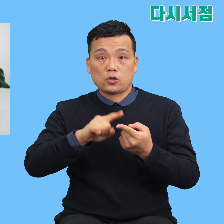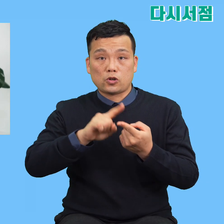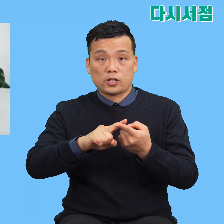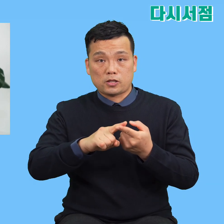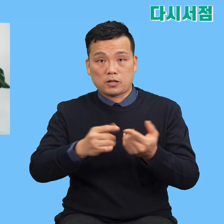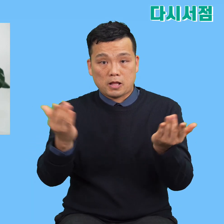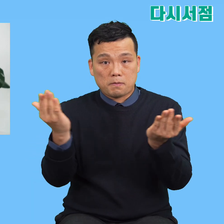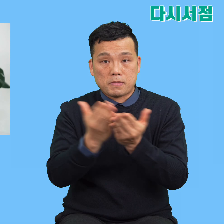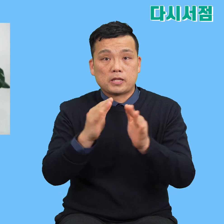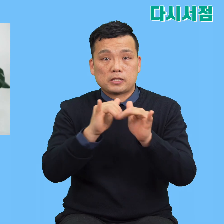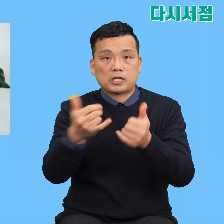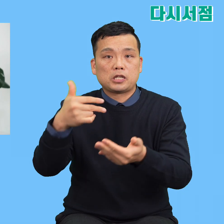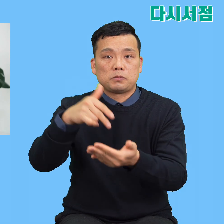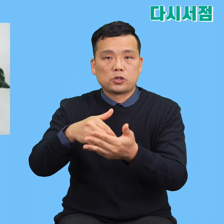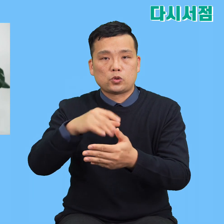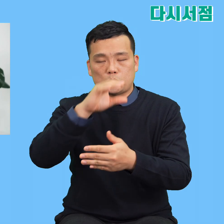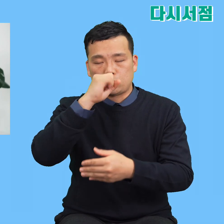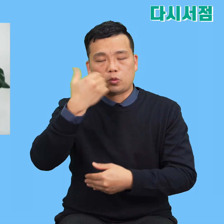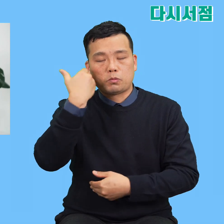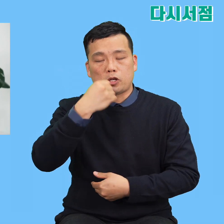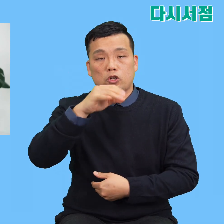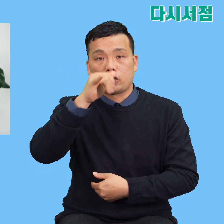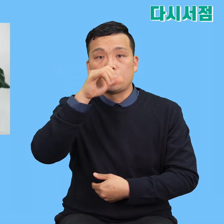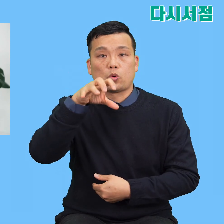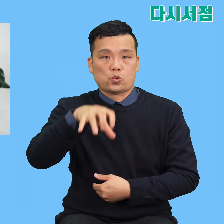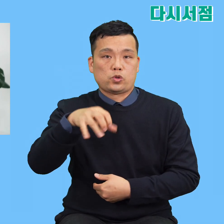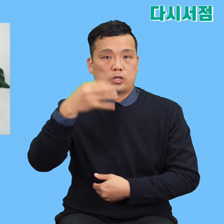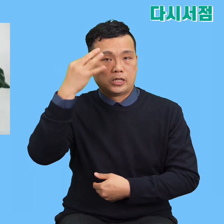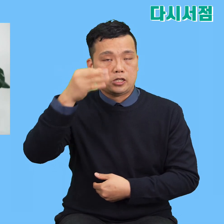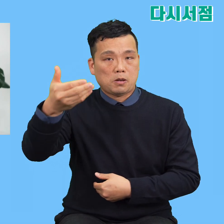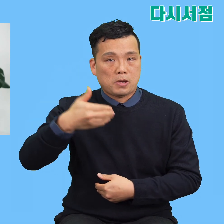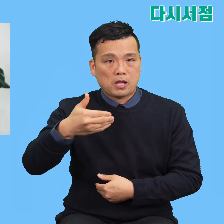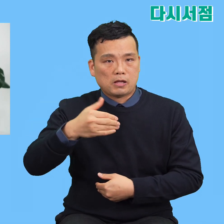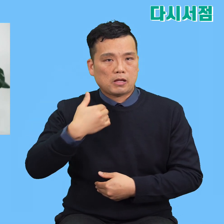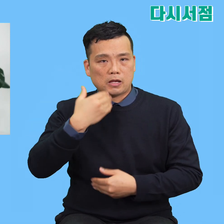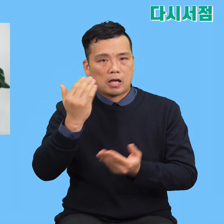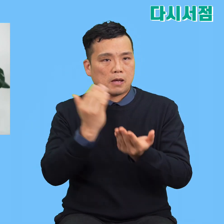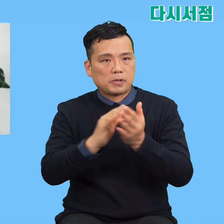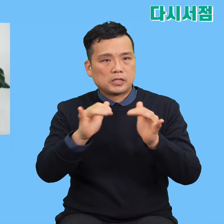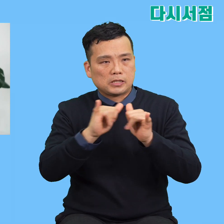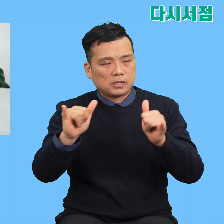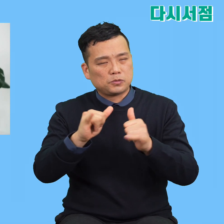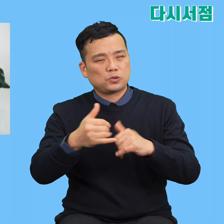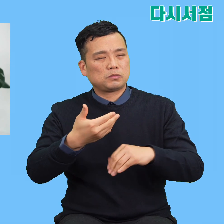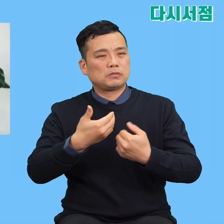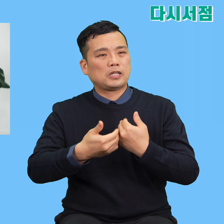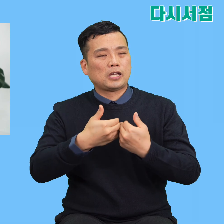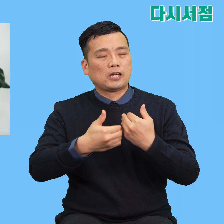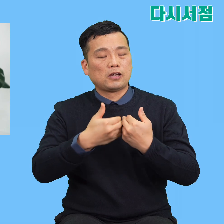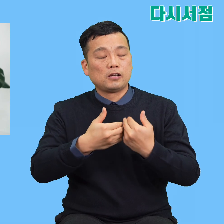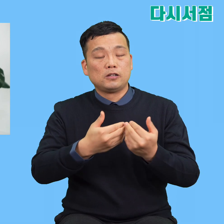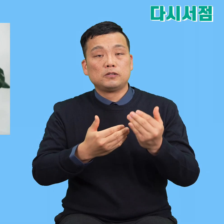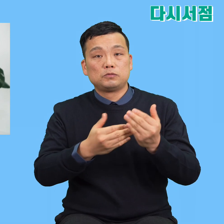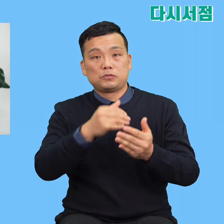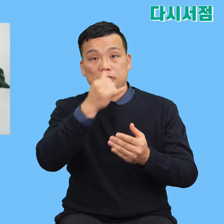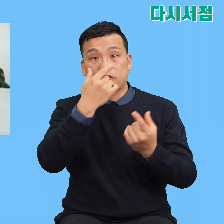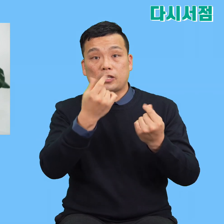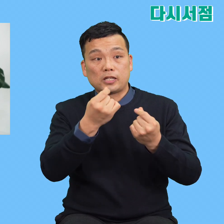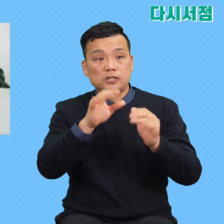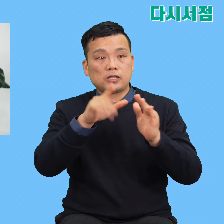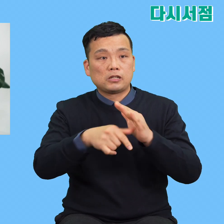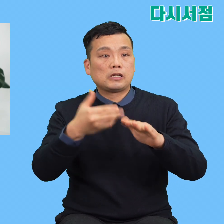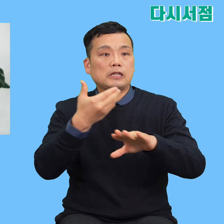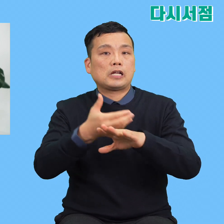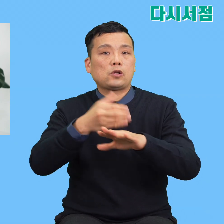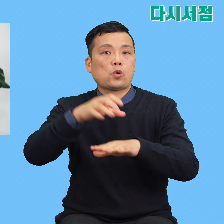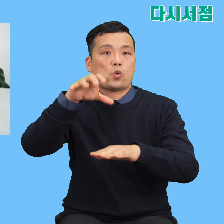사람들에게는 무엇보다 매력적인 서점으로 다가올 거고 그렇지 않은 것 같은 경우가 당연히 있겠죠. 그럴 때는 다른 독립서점을 찾아가시며